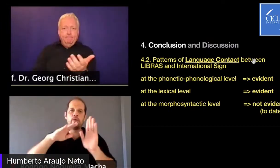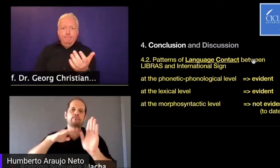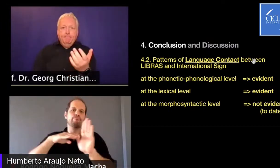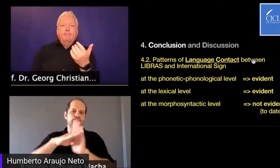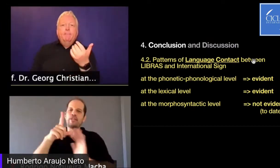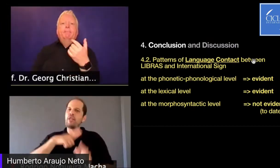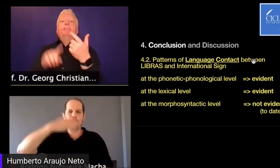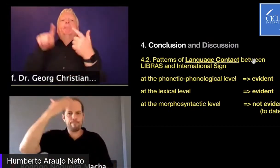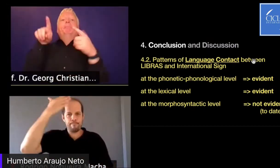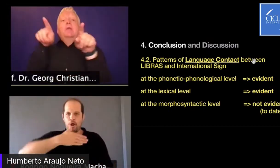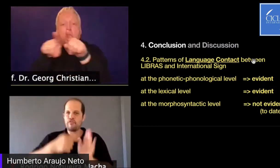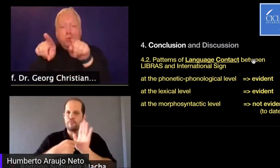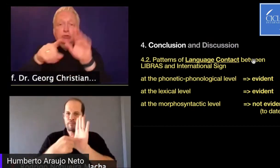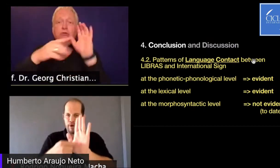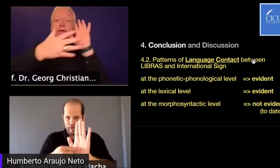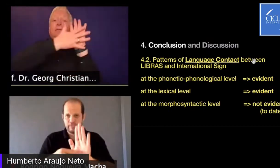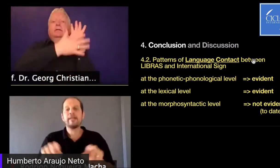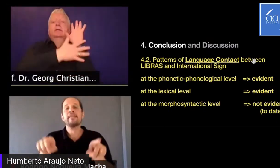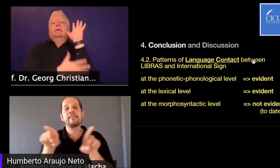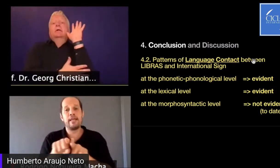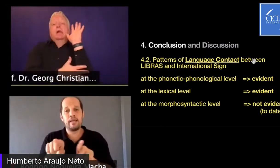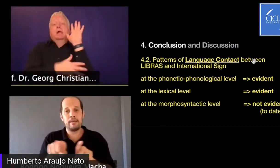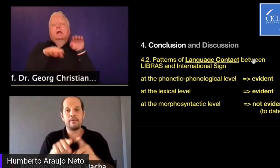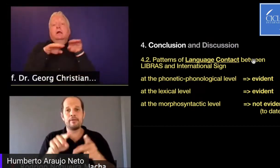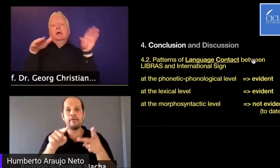nível lexical.